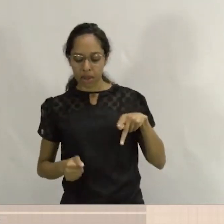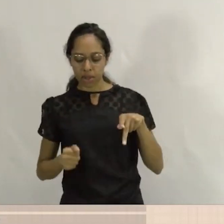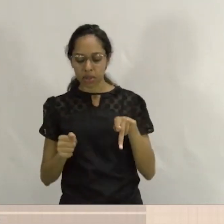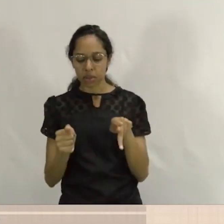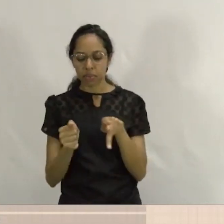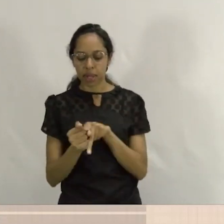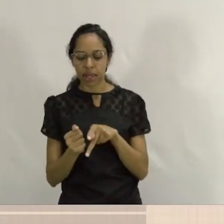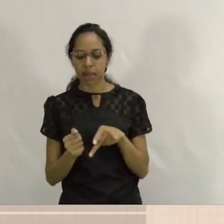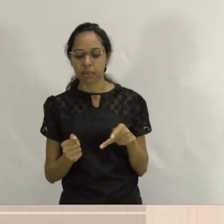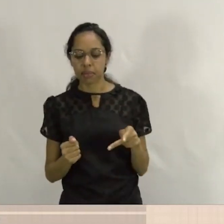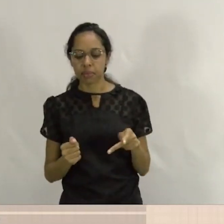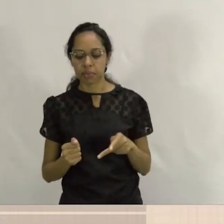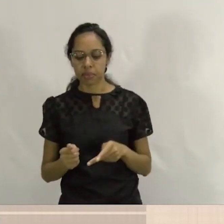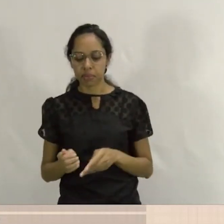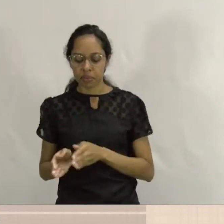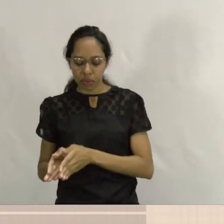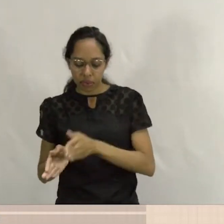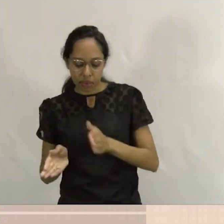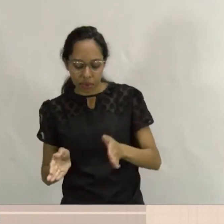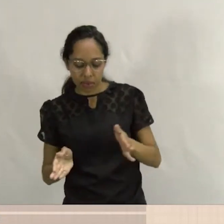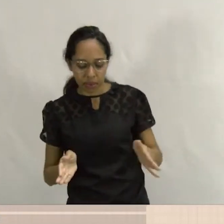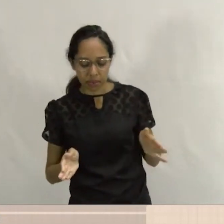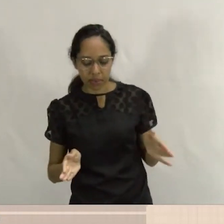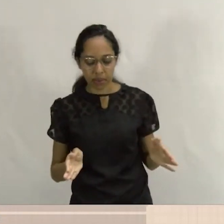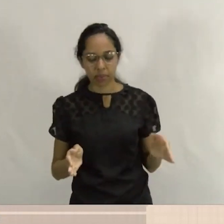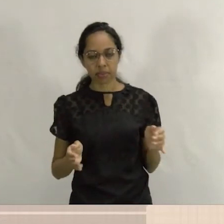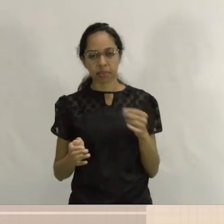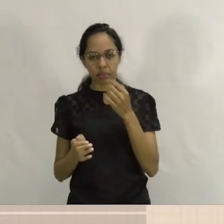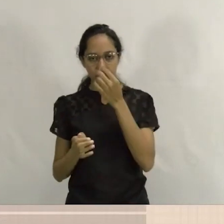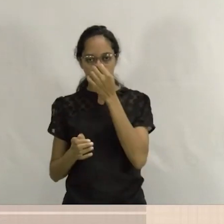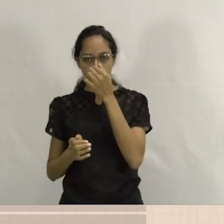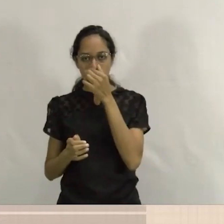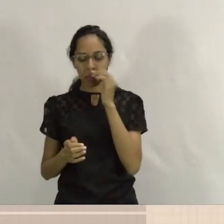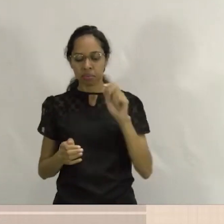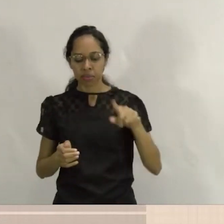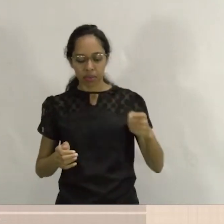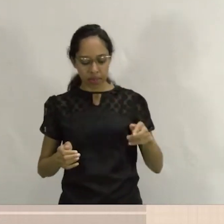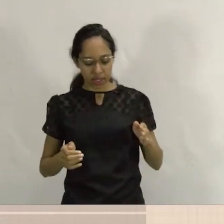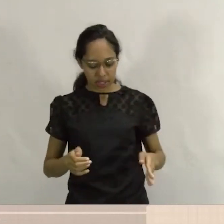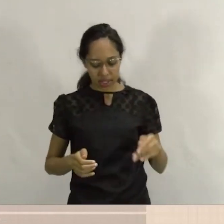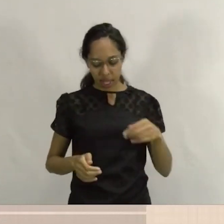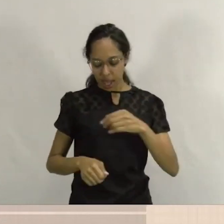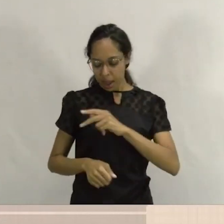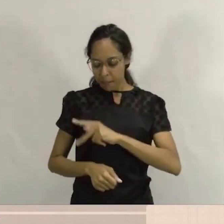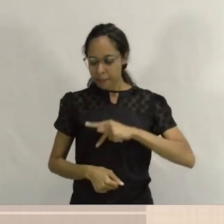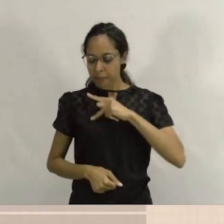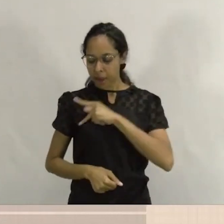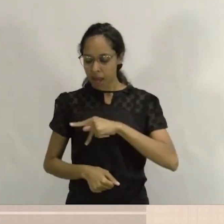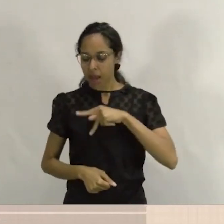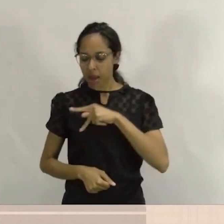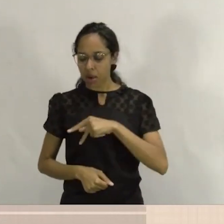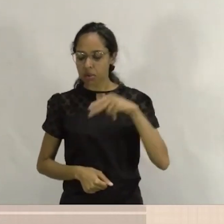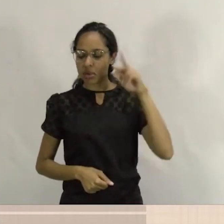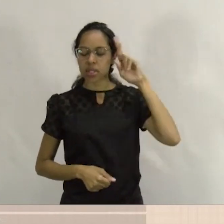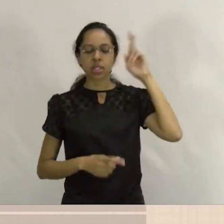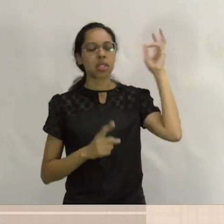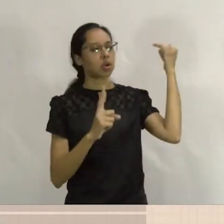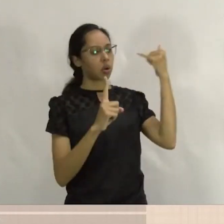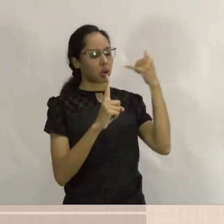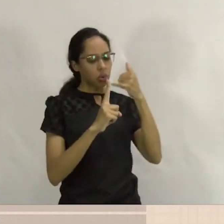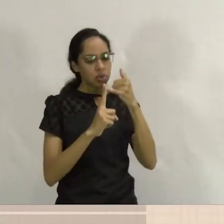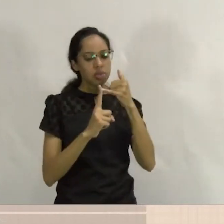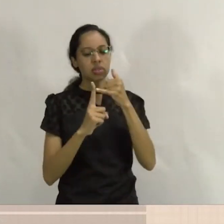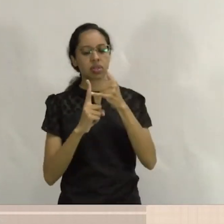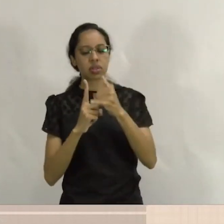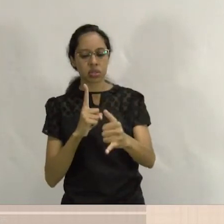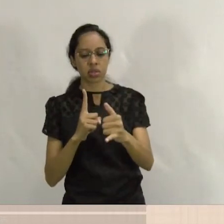prosperou na época de Paulo, porque Paulo foi usado grandemente por Deus para completar a palavra